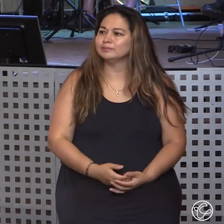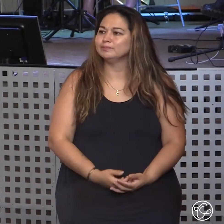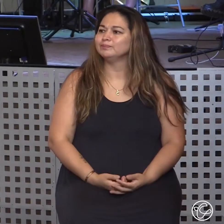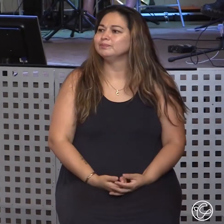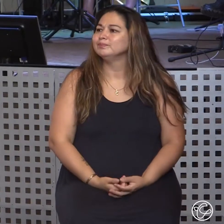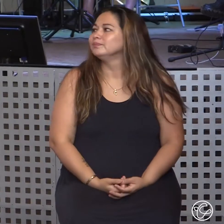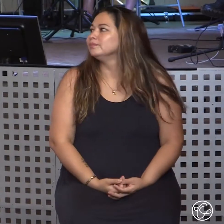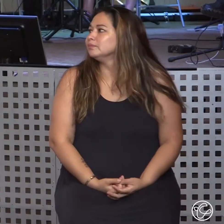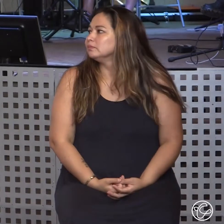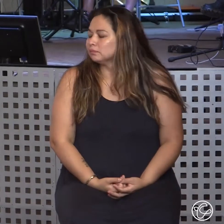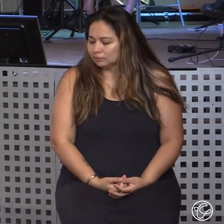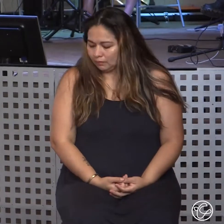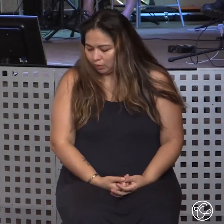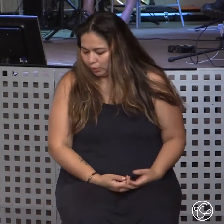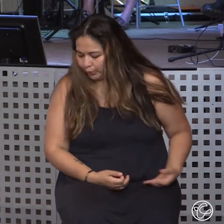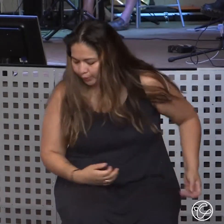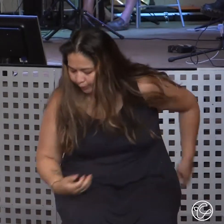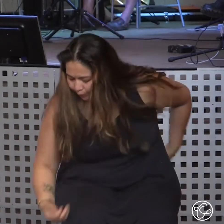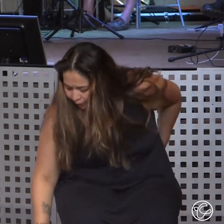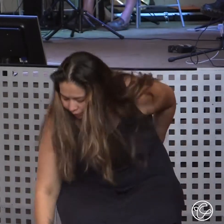Aleluya.